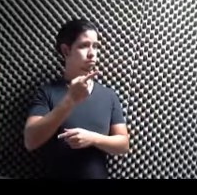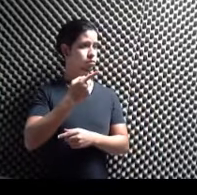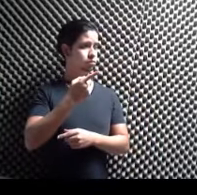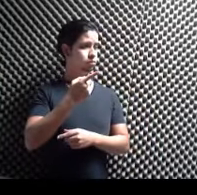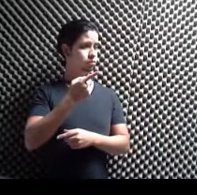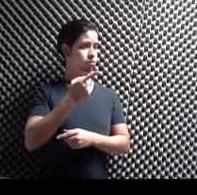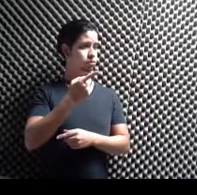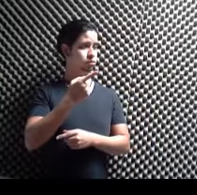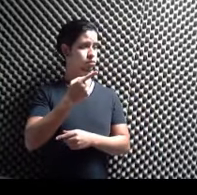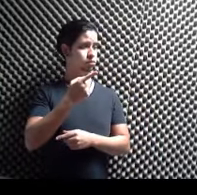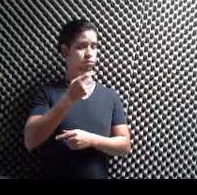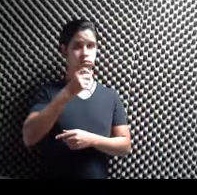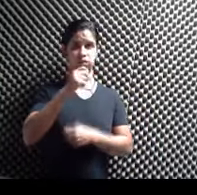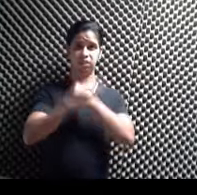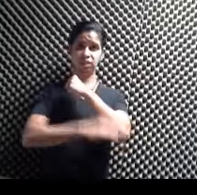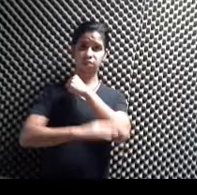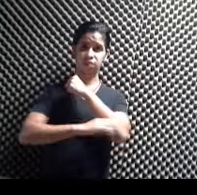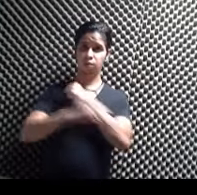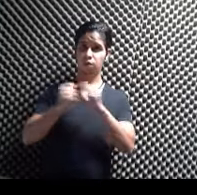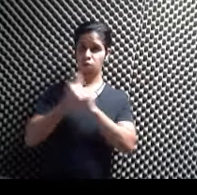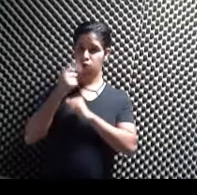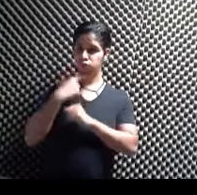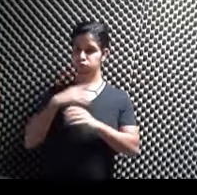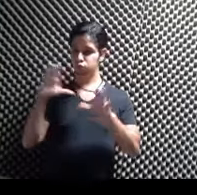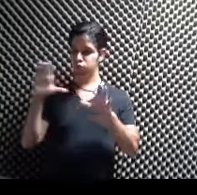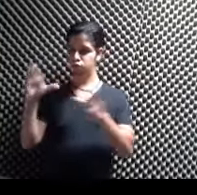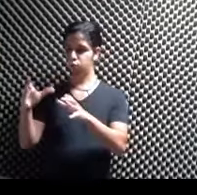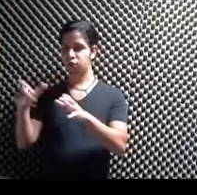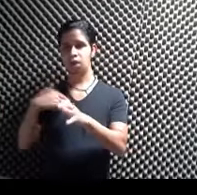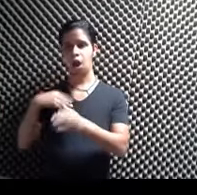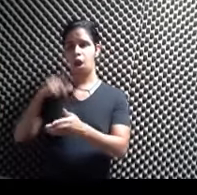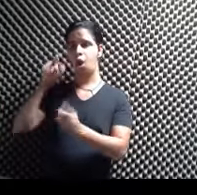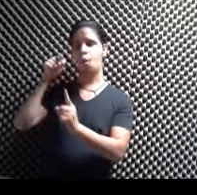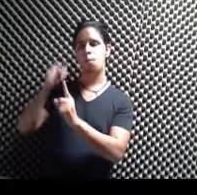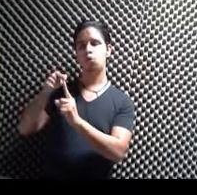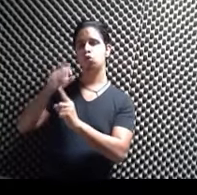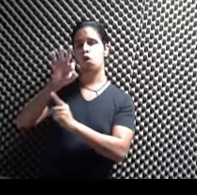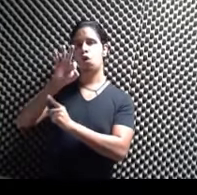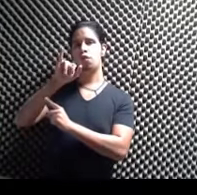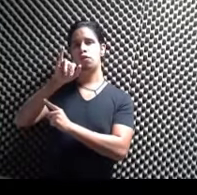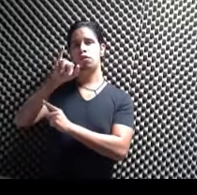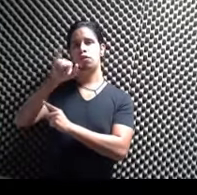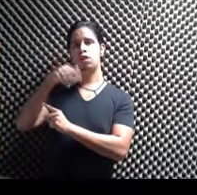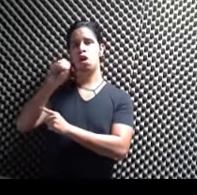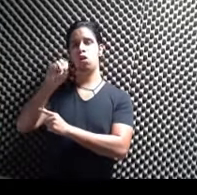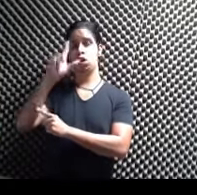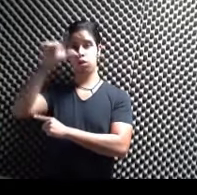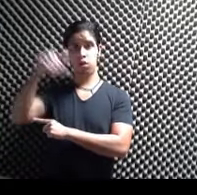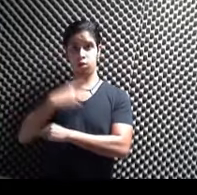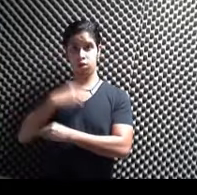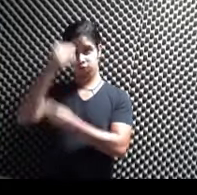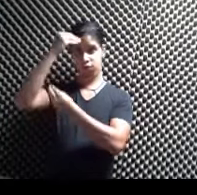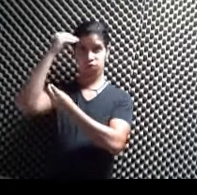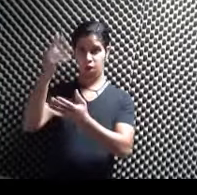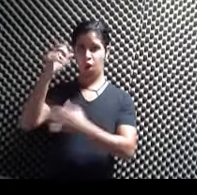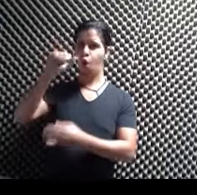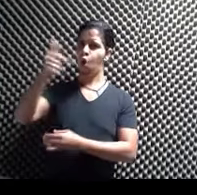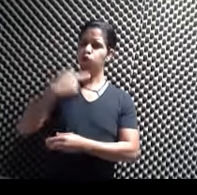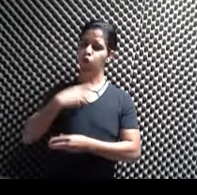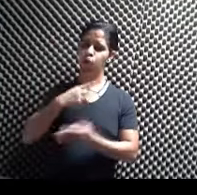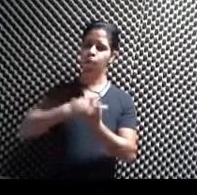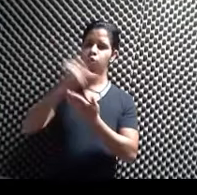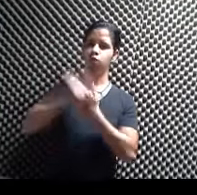del corillo de nuestro grupo que estamos presentando en Punto Fijo, volvemos con algo, así que ya les hablaré. ¡Ah, qué cool! Sí, venimos con otro proyecto